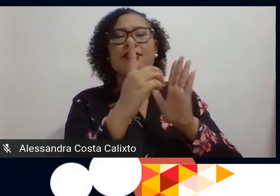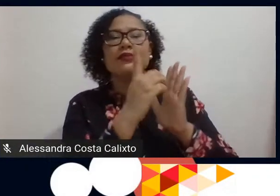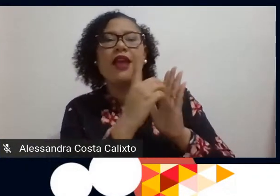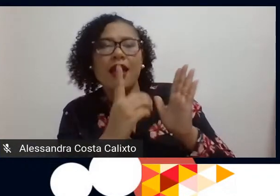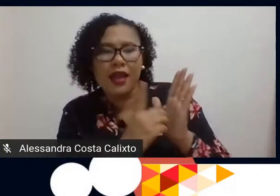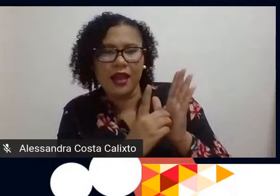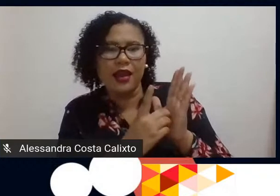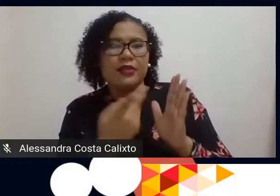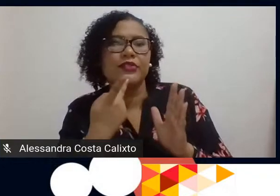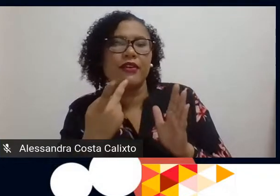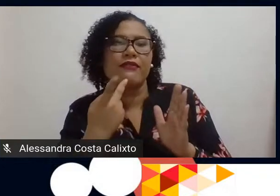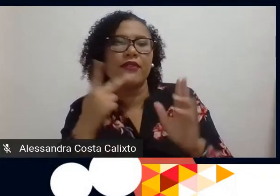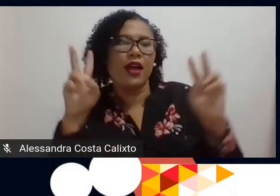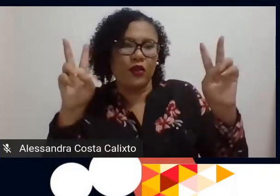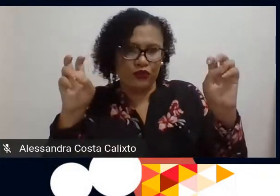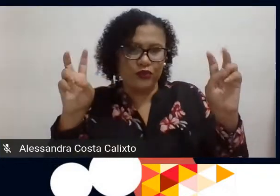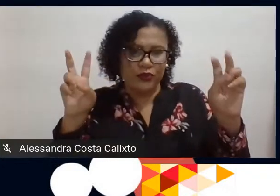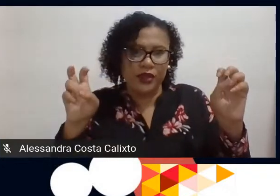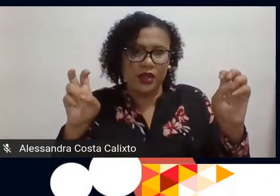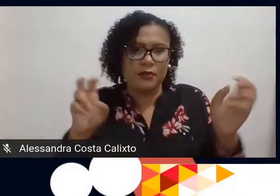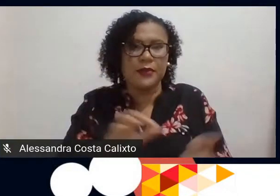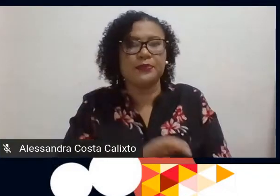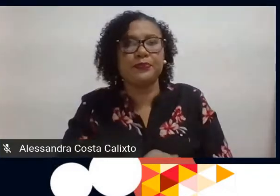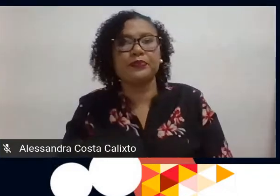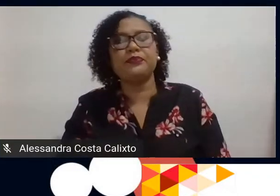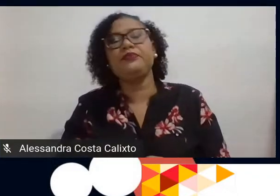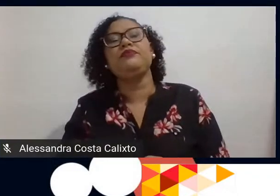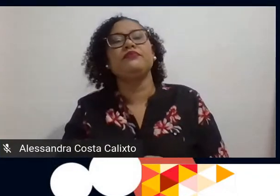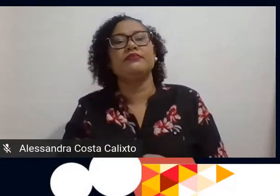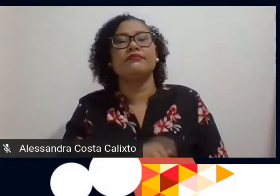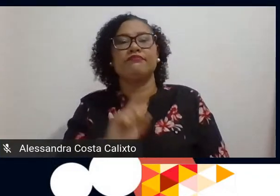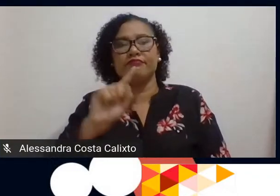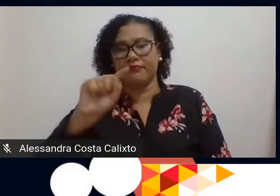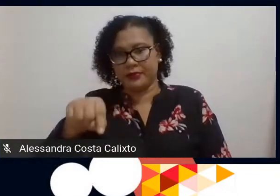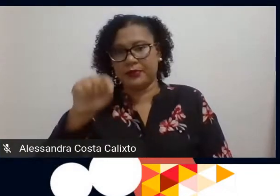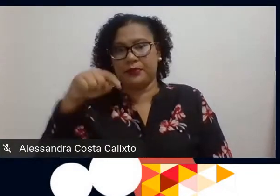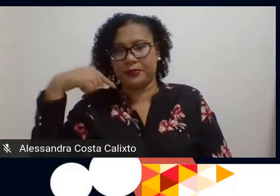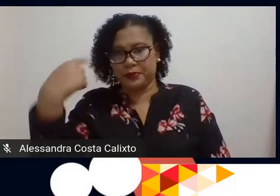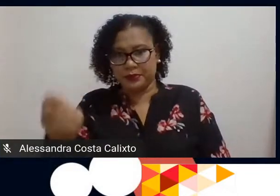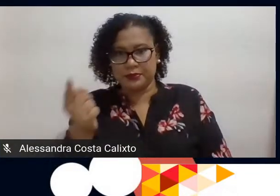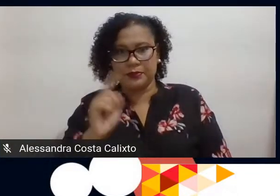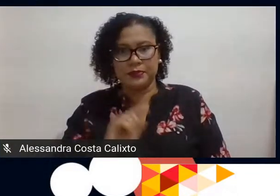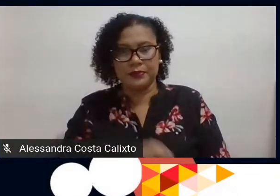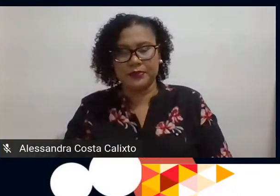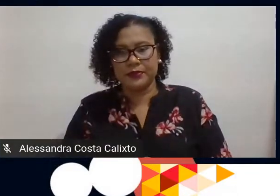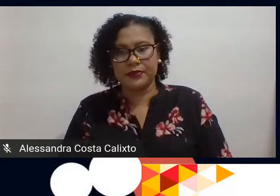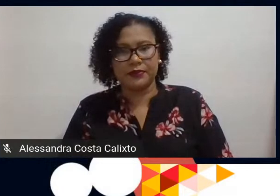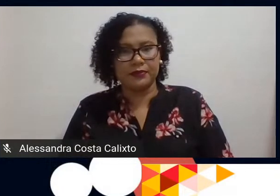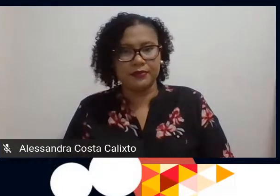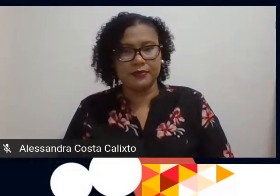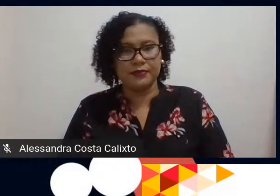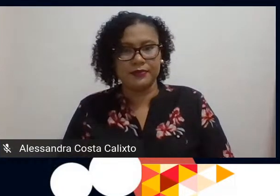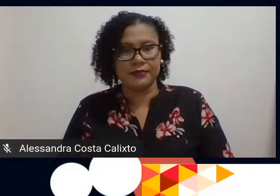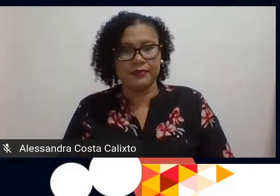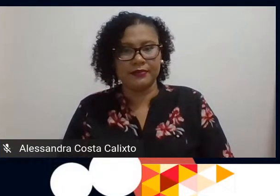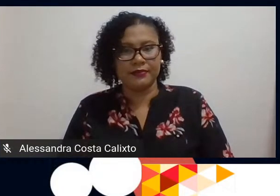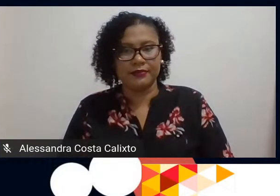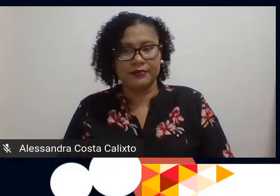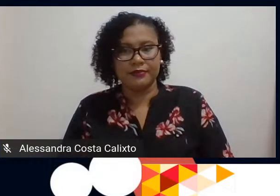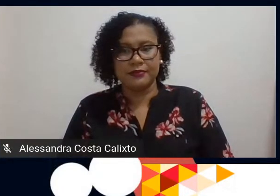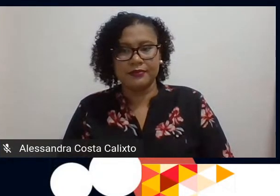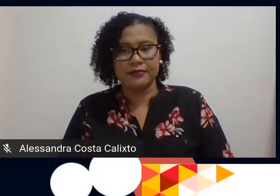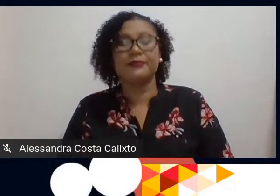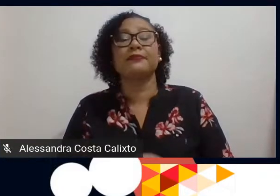artigos, quatro dispositivos legais, decretos que falavam e abordavam esse tema. Pode passar pro próximo